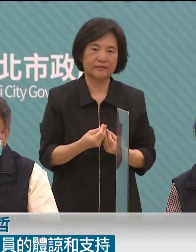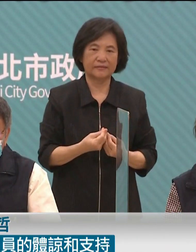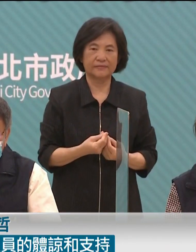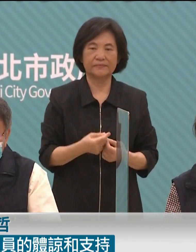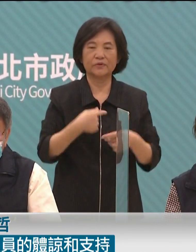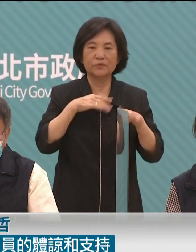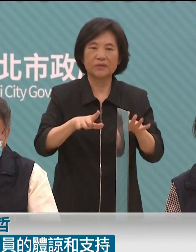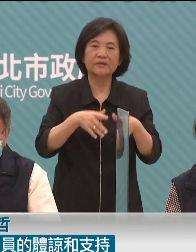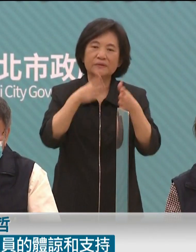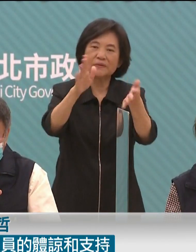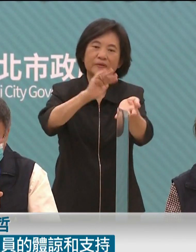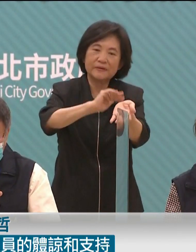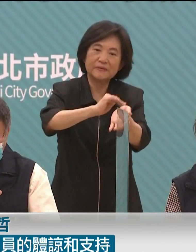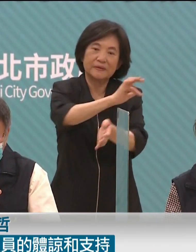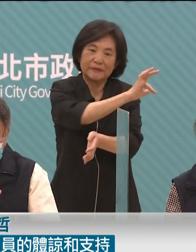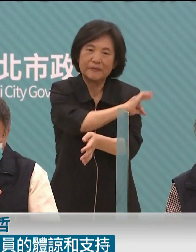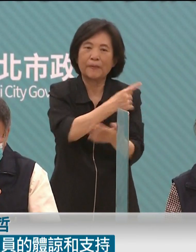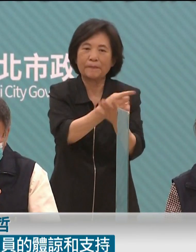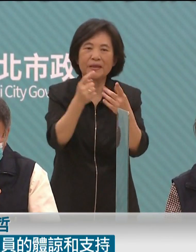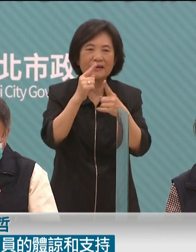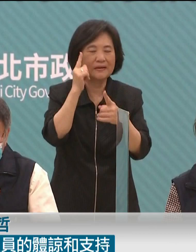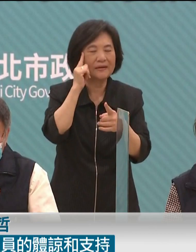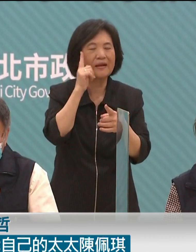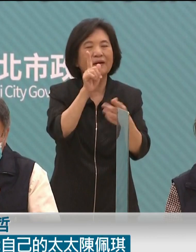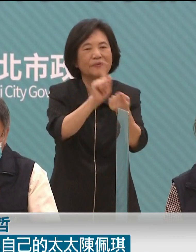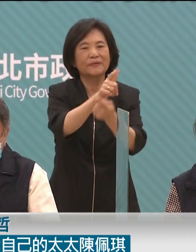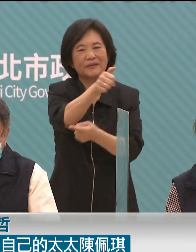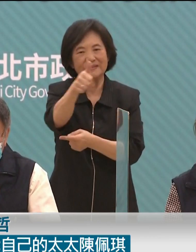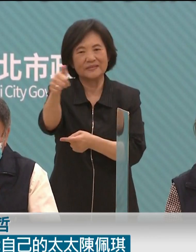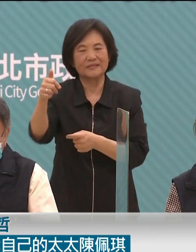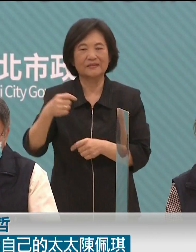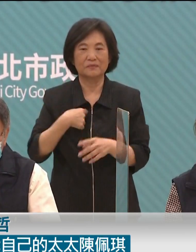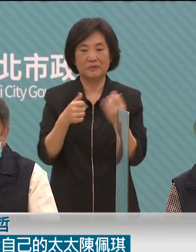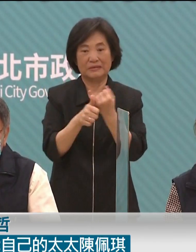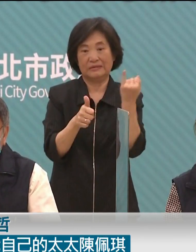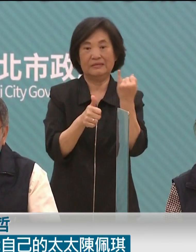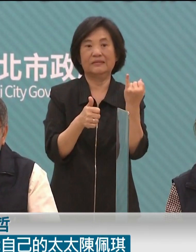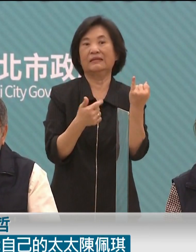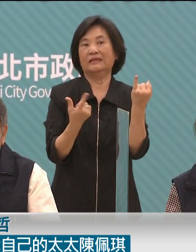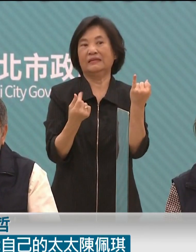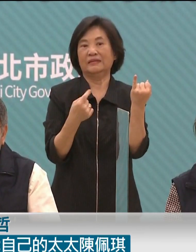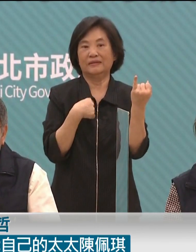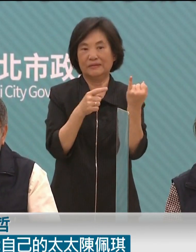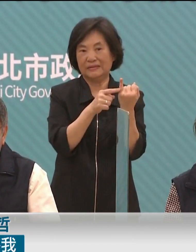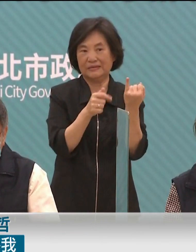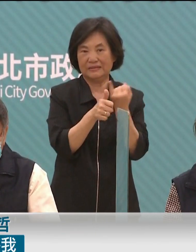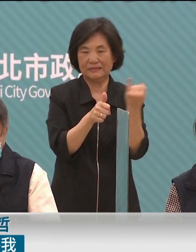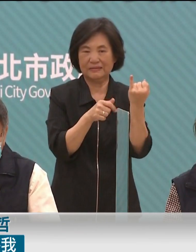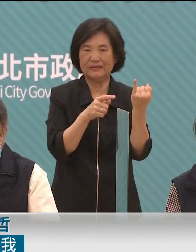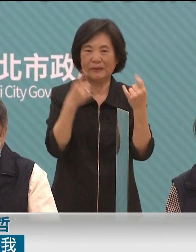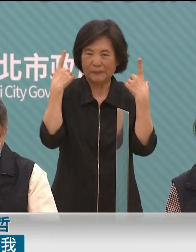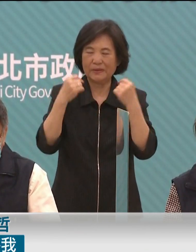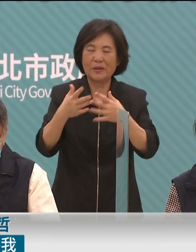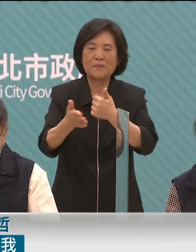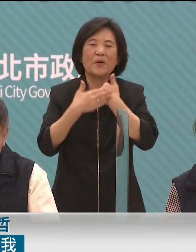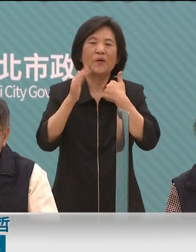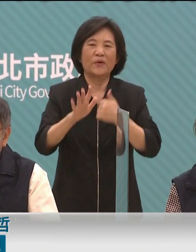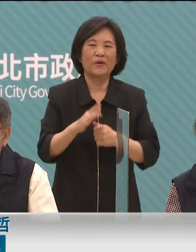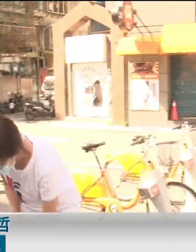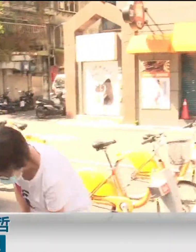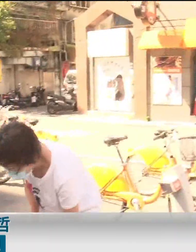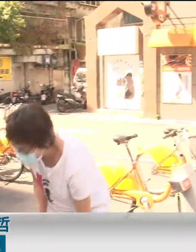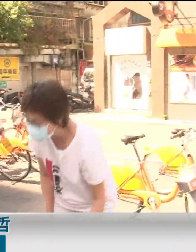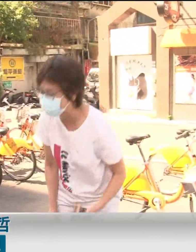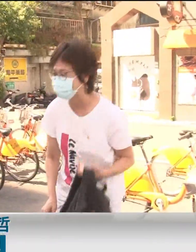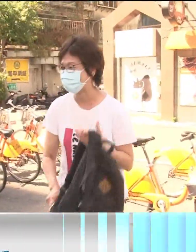的体谅和支持。那其实这也包括我自己的太太哦，陈佩琪哦。他一直都很支持我，那我也很感谢